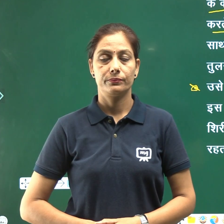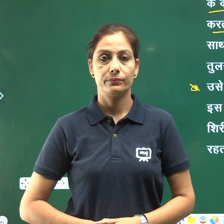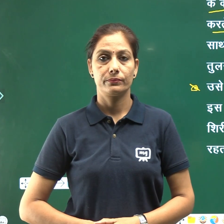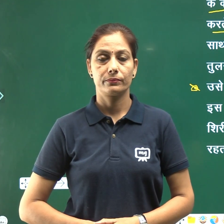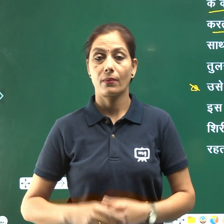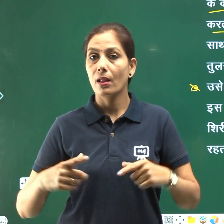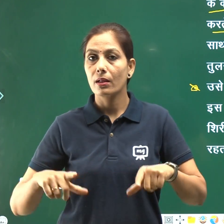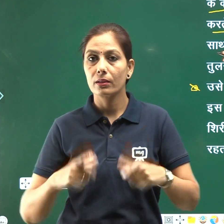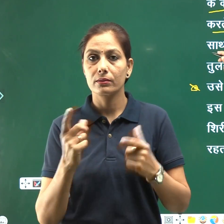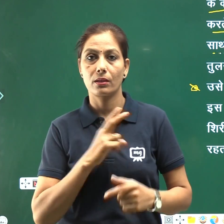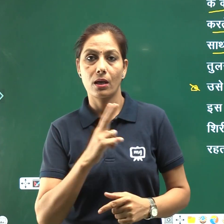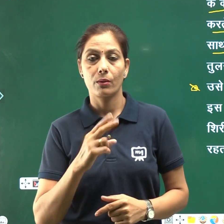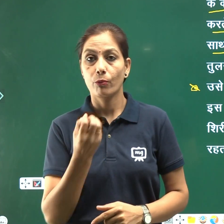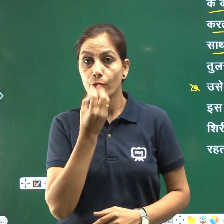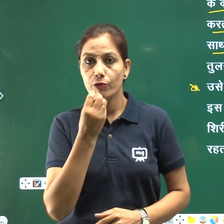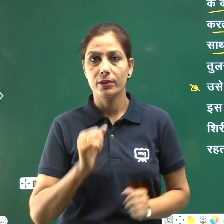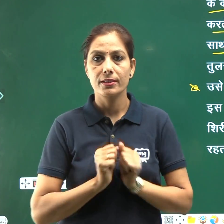शीरीष के फूल के साथ